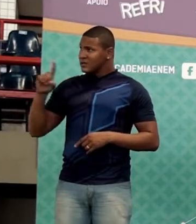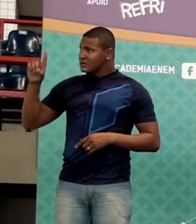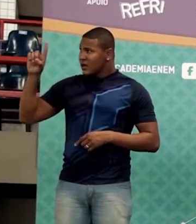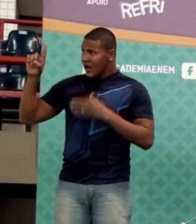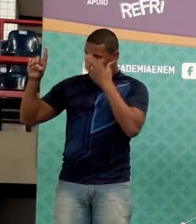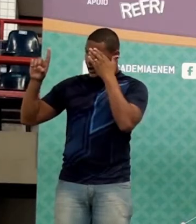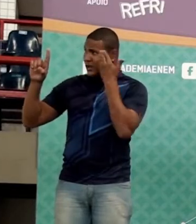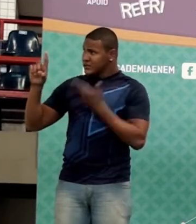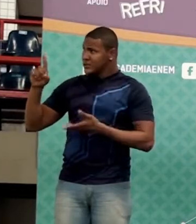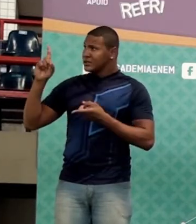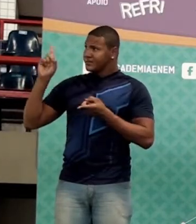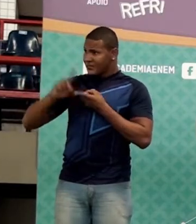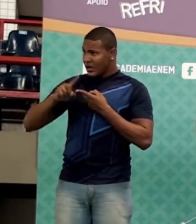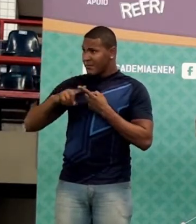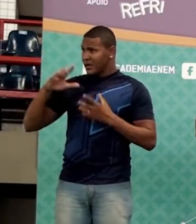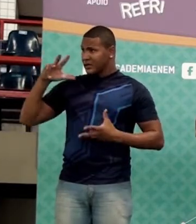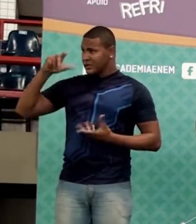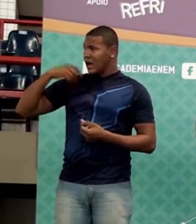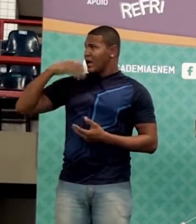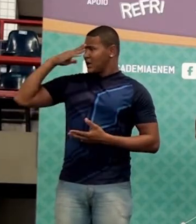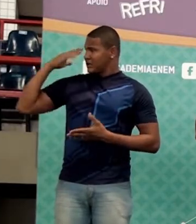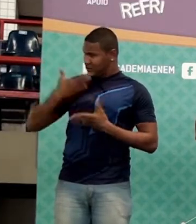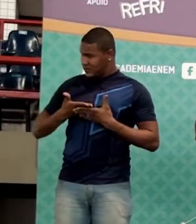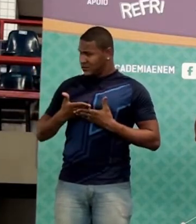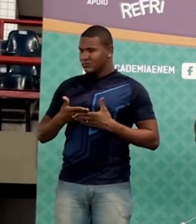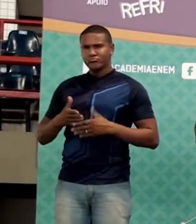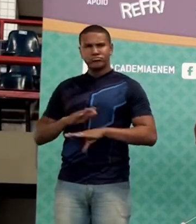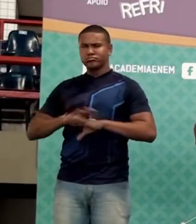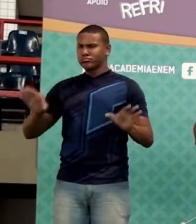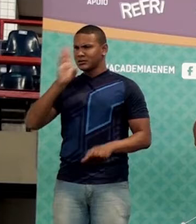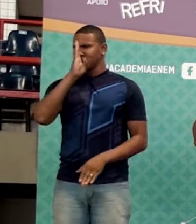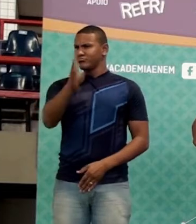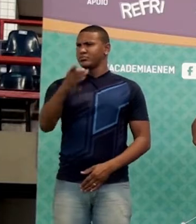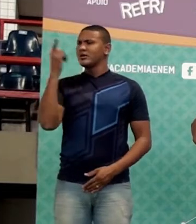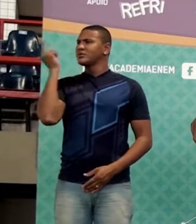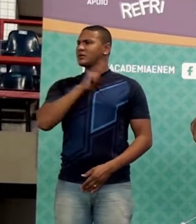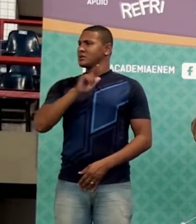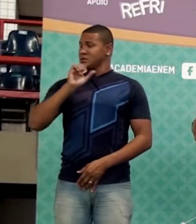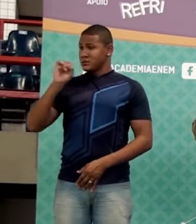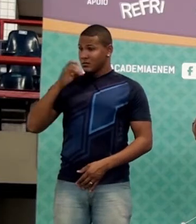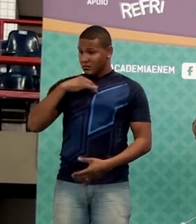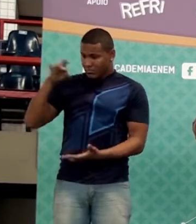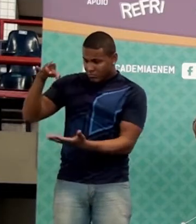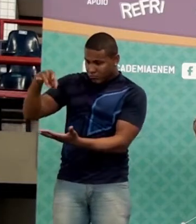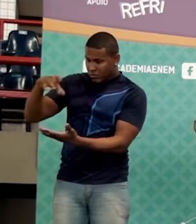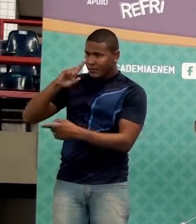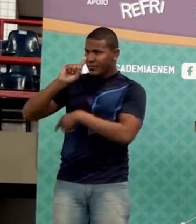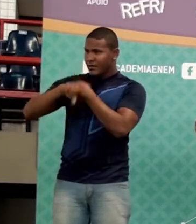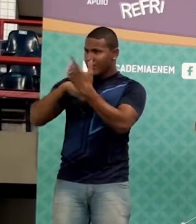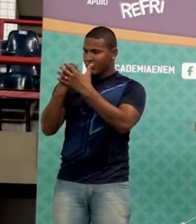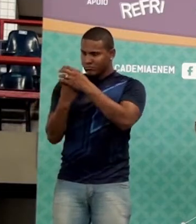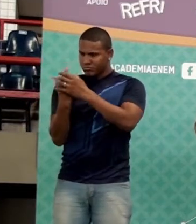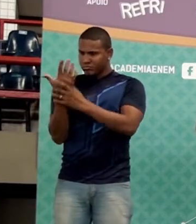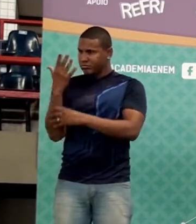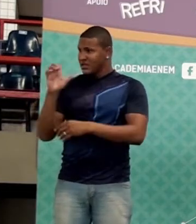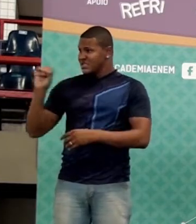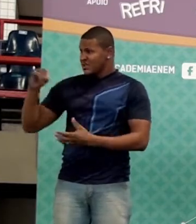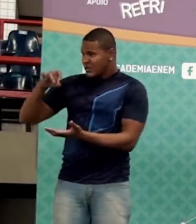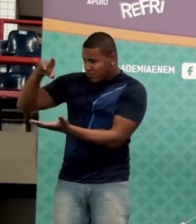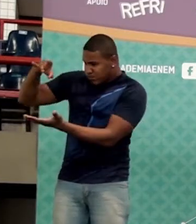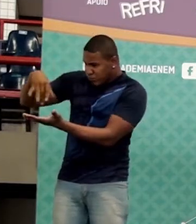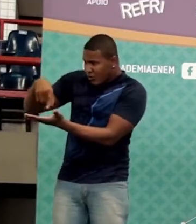não. É direto. Tudo que a gente planta, a gente colhe. Vocês vão